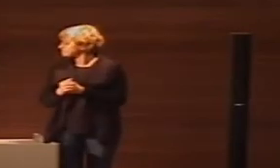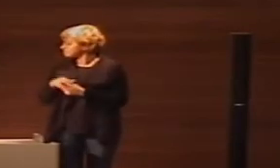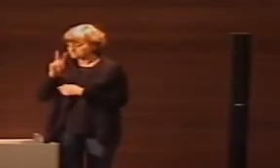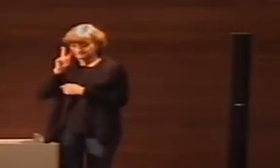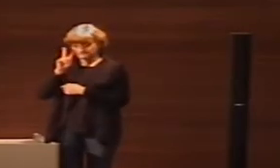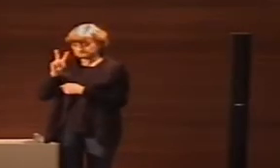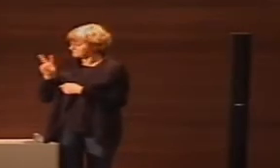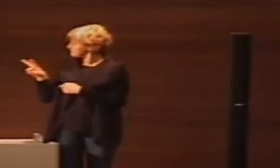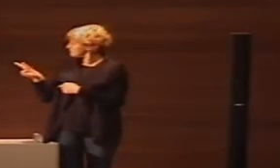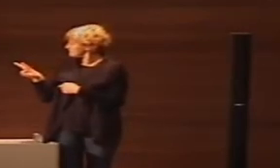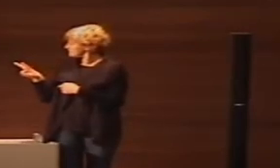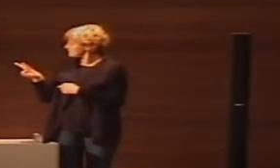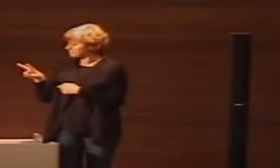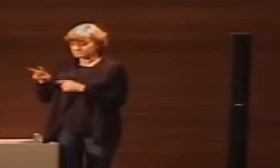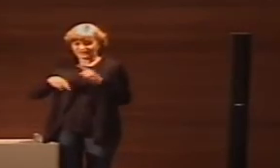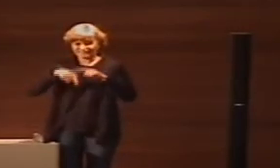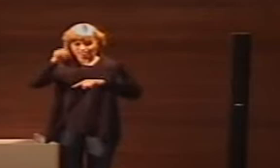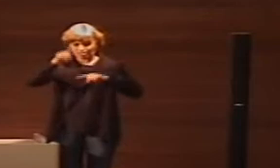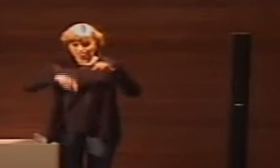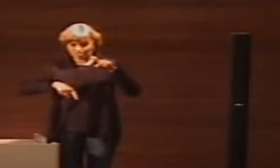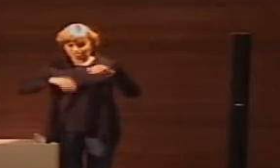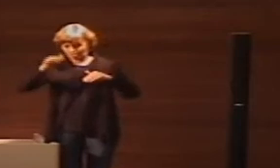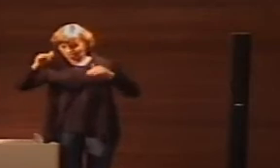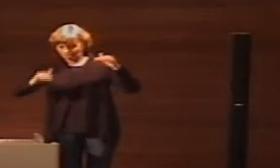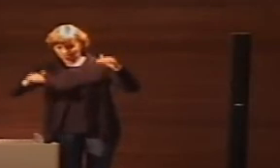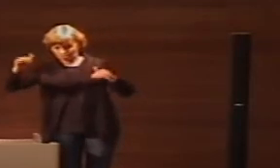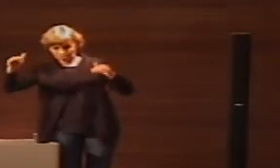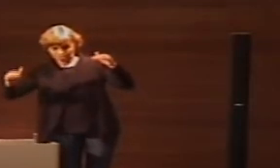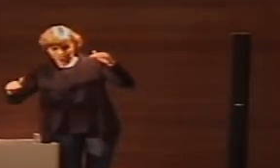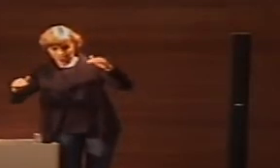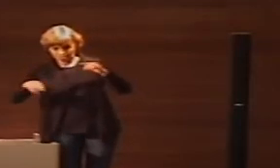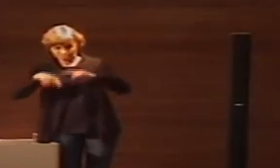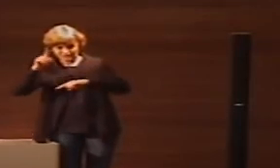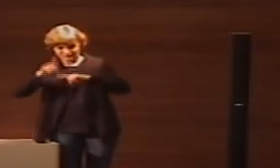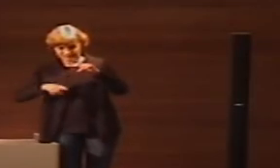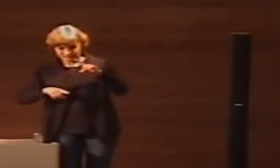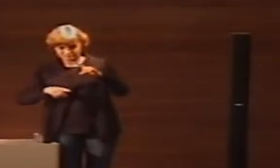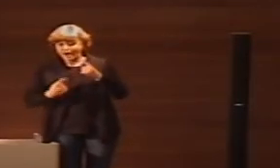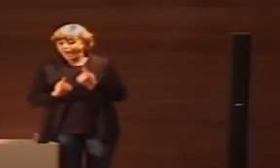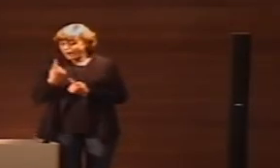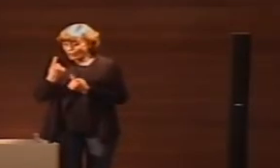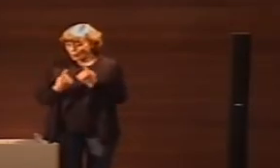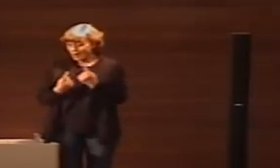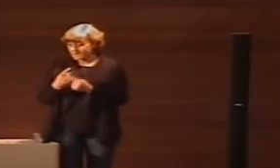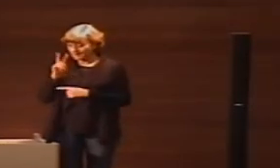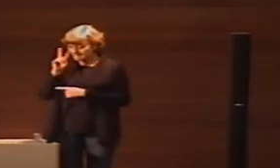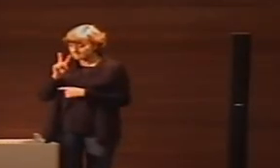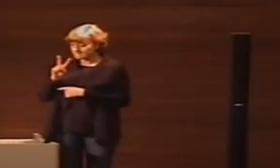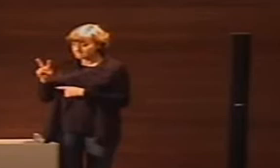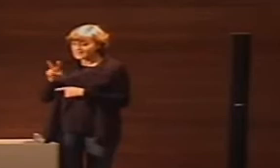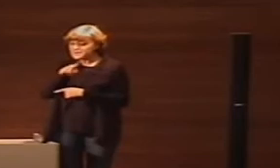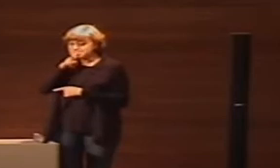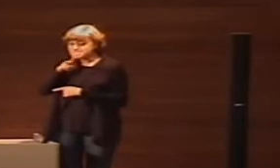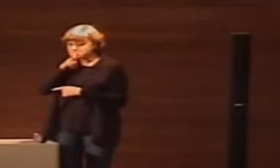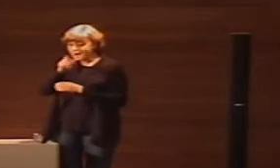Y veis cómo la situación en las comunidades autónomas es muy diferente, ¿no? Por un lado, hay comunidades autónomas donde veis que el tramo